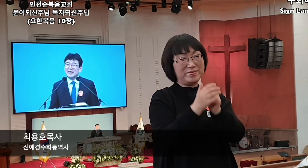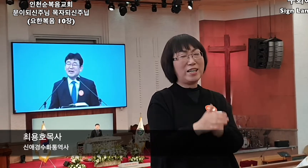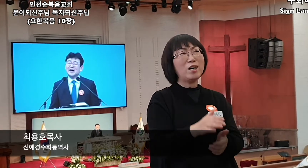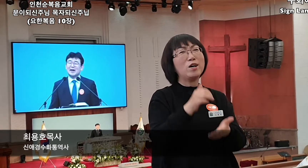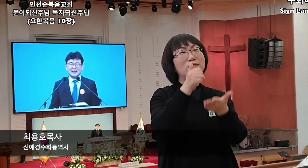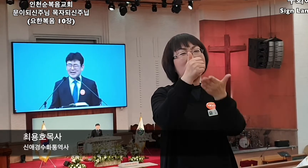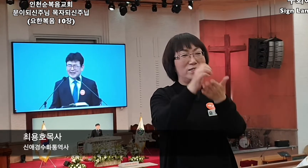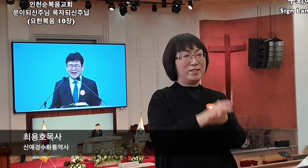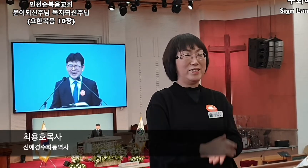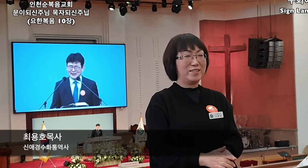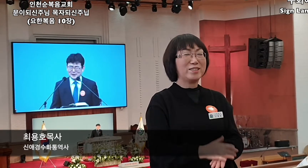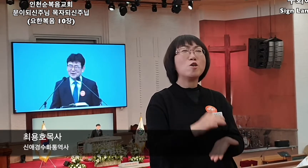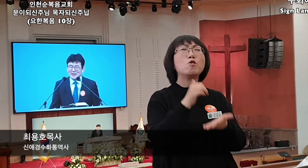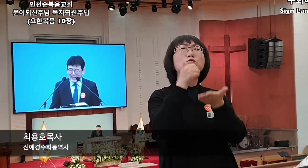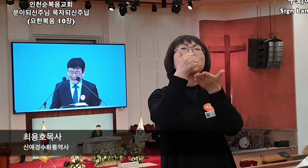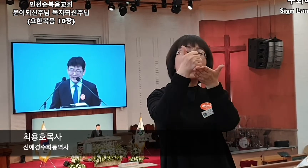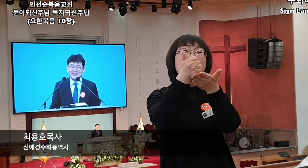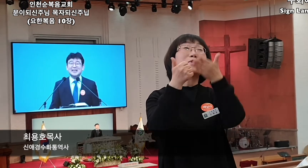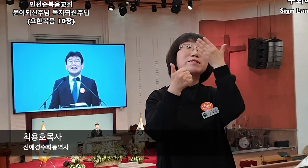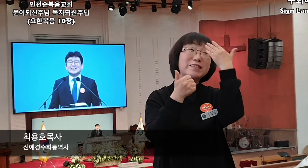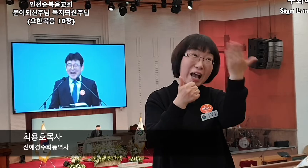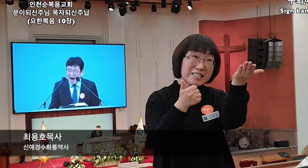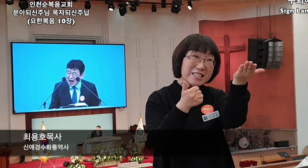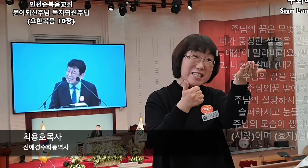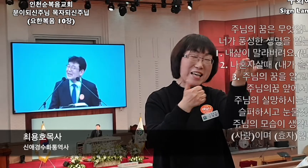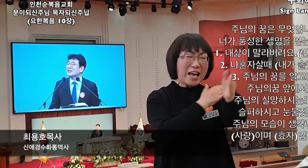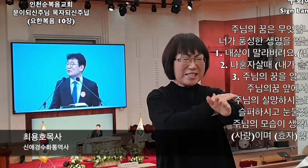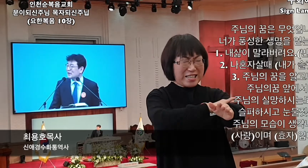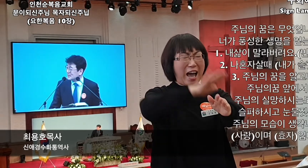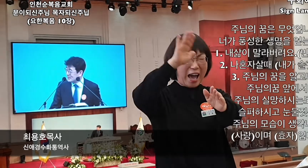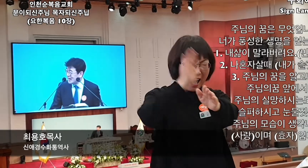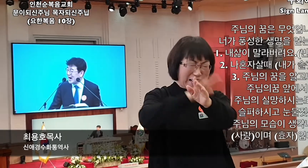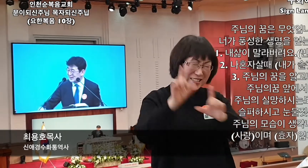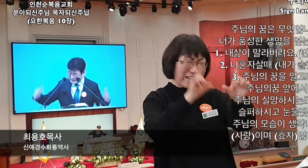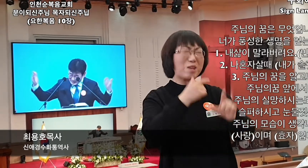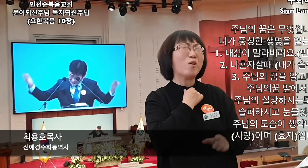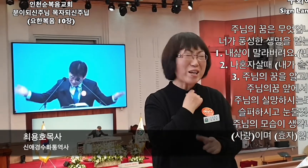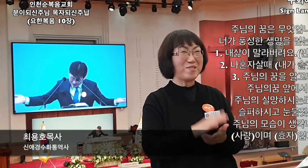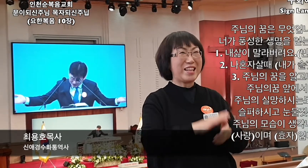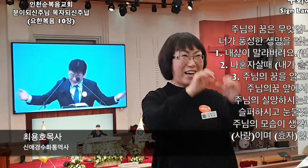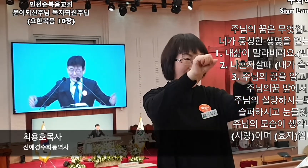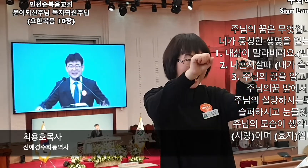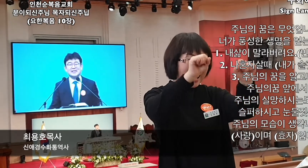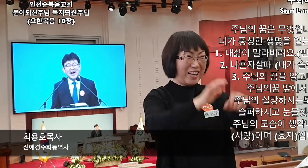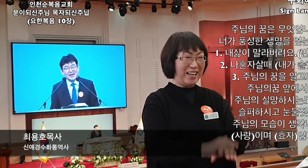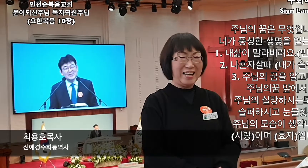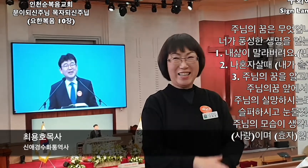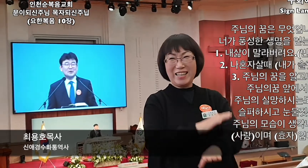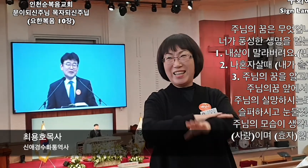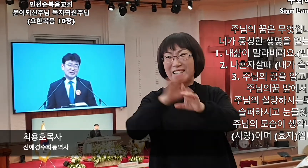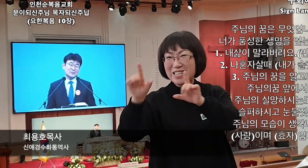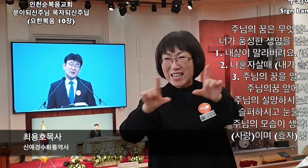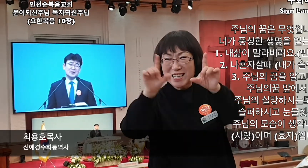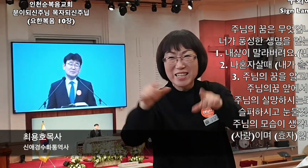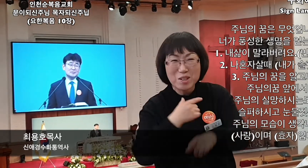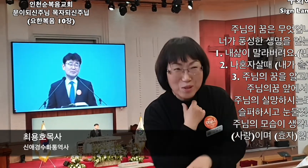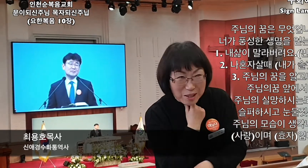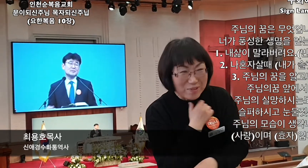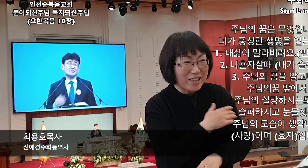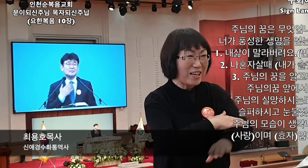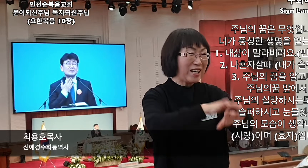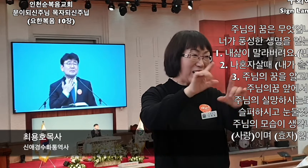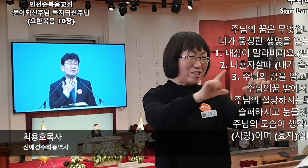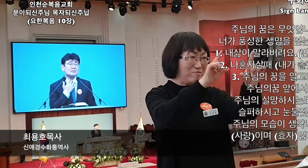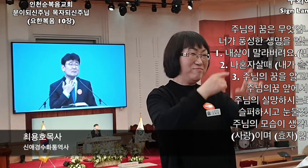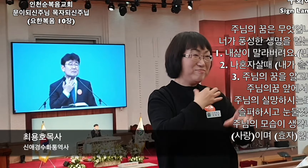주님께서는 자기가가 아니죠. 당신이 잘 살길 원하십니다. 주님께서는 잘 살기 원하십니다. 주님께서는